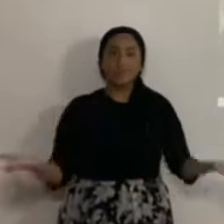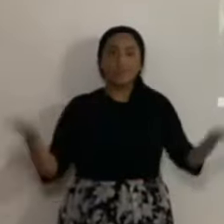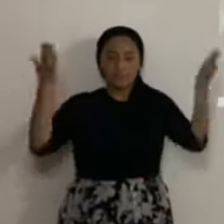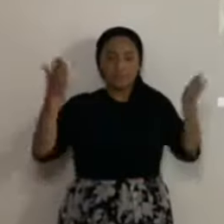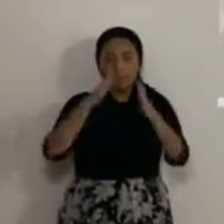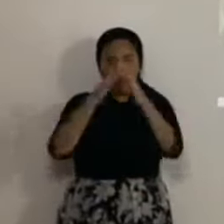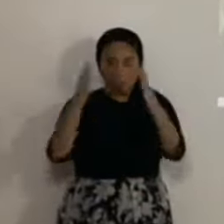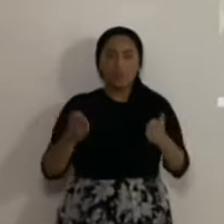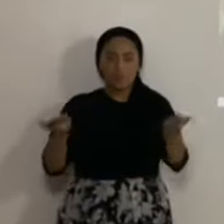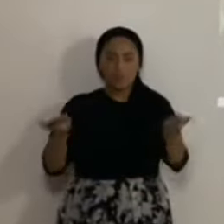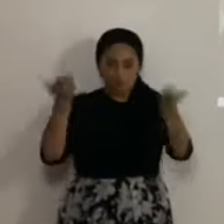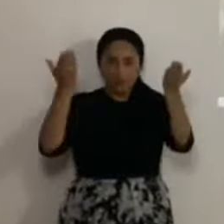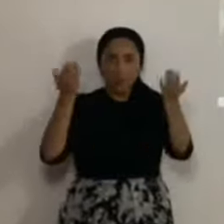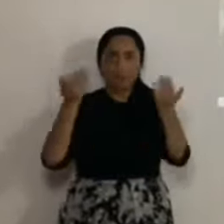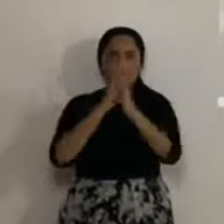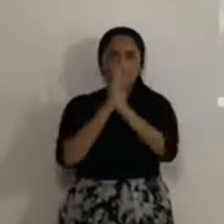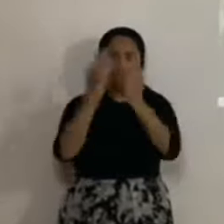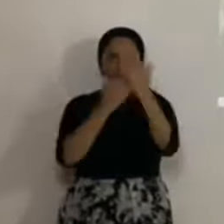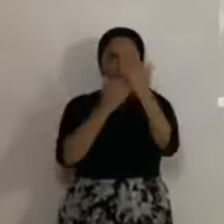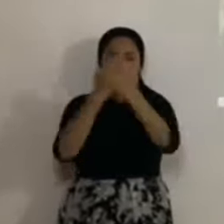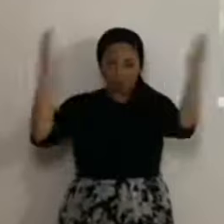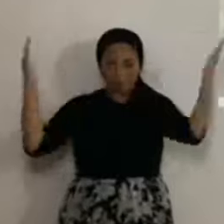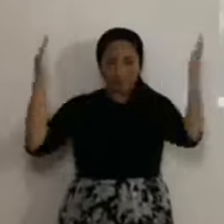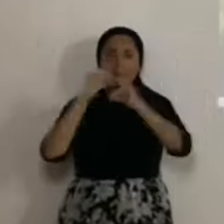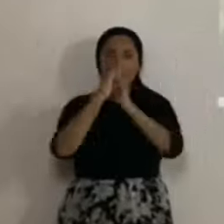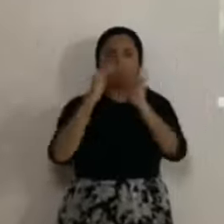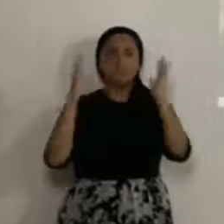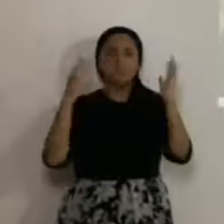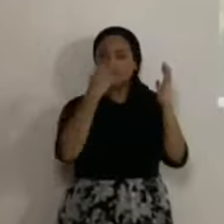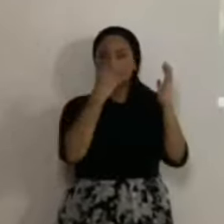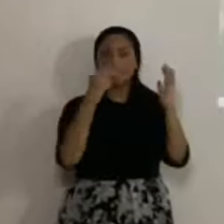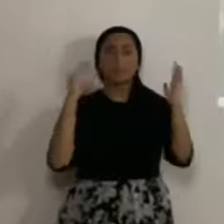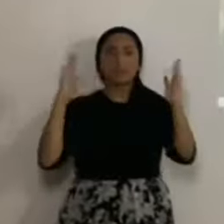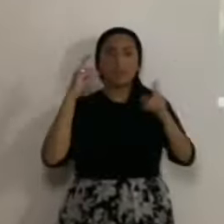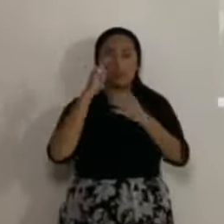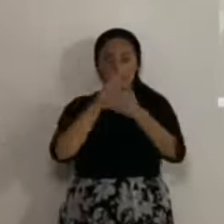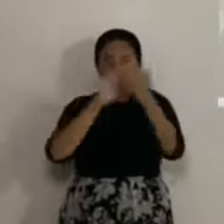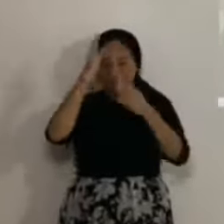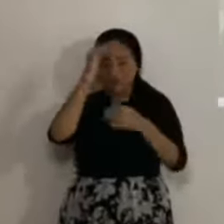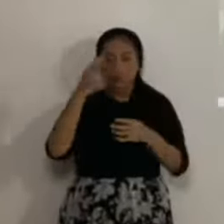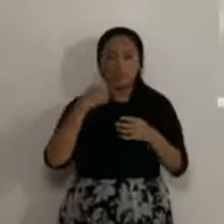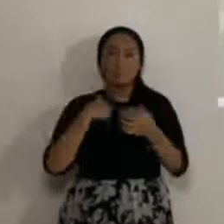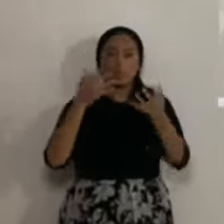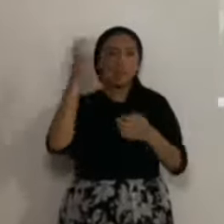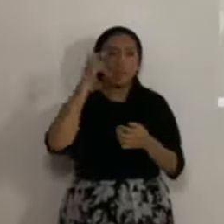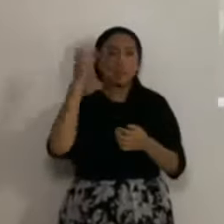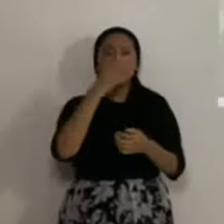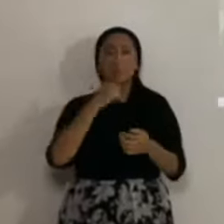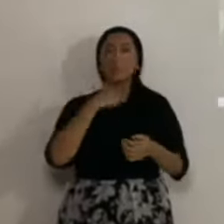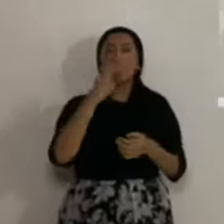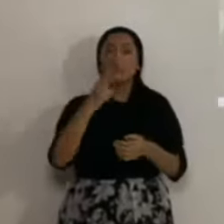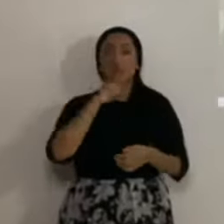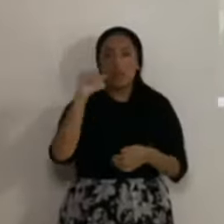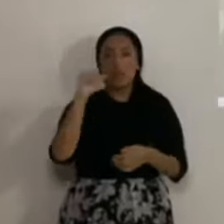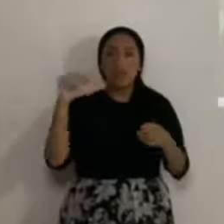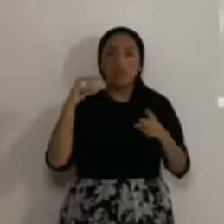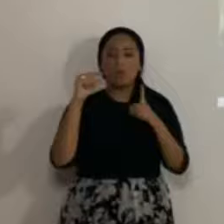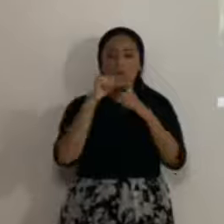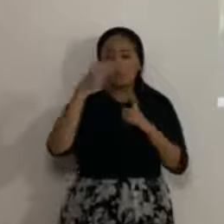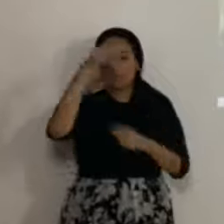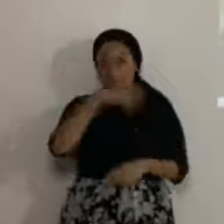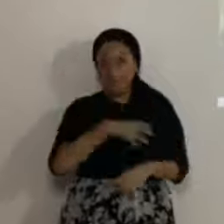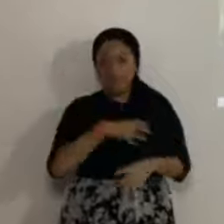pie allá en casa y vamos a orar. Padre Eterno Yahweh, en el nombre del Señor Yahshua Mashiach, queremos oír tu preciosa voz, no queremos oír la voz